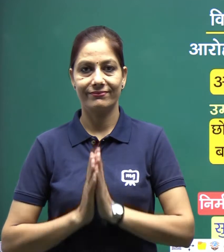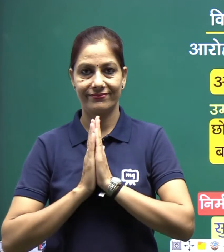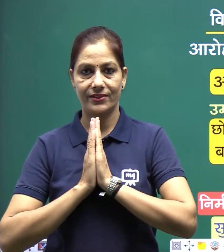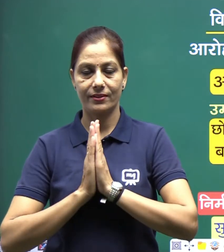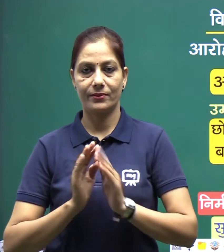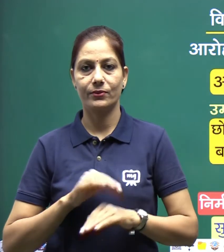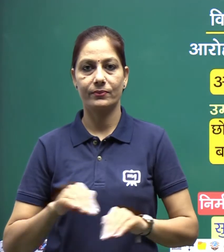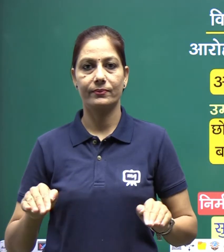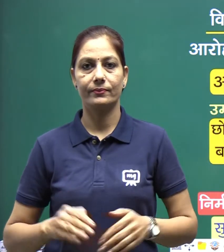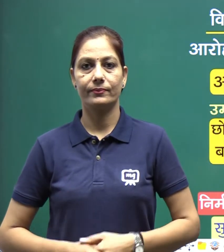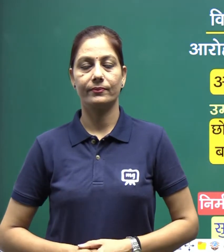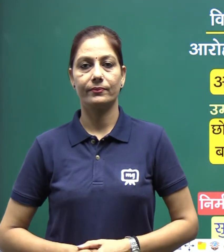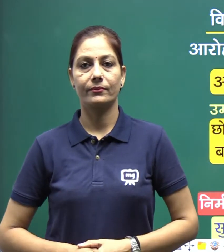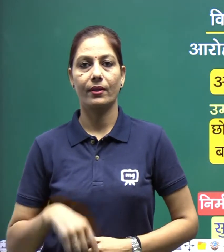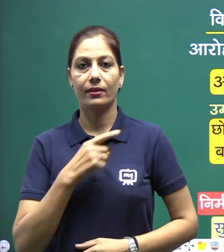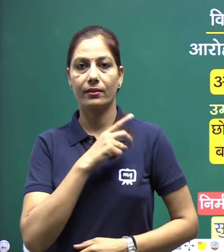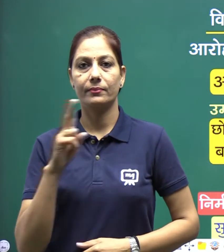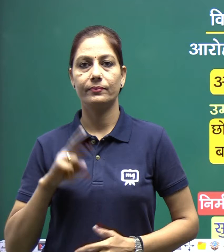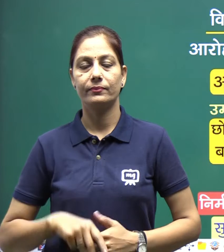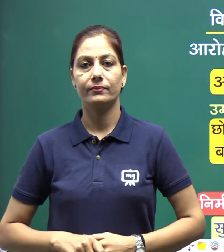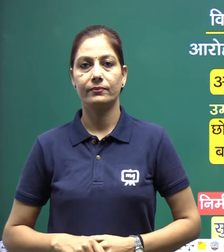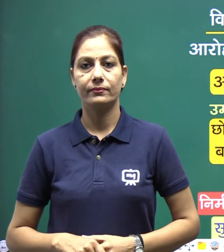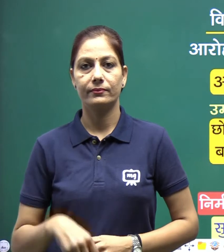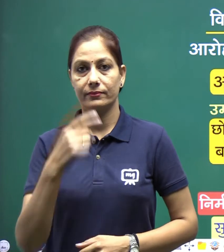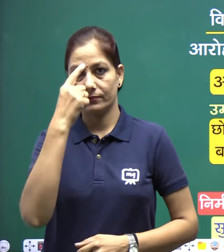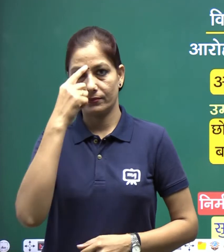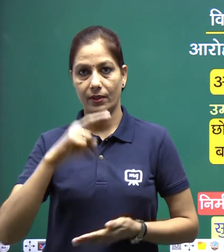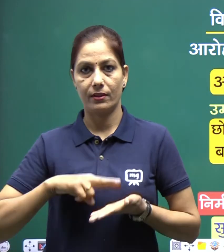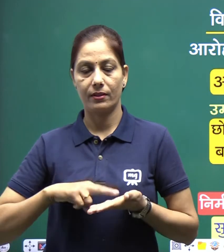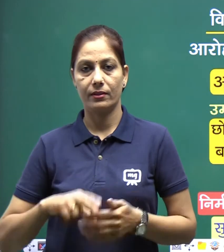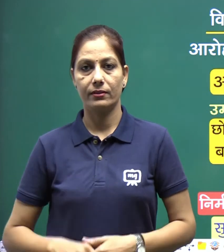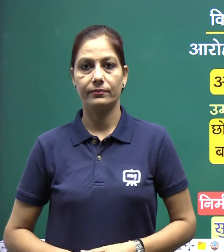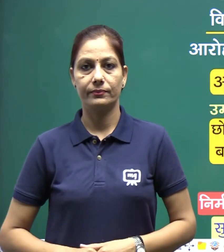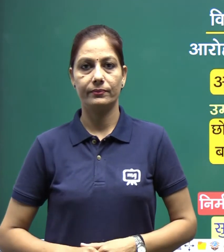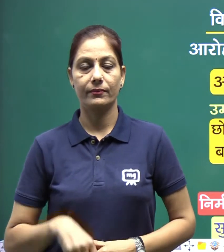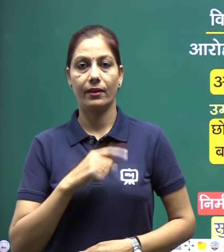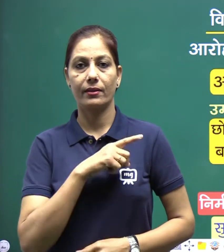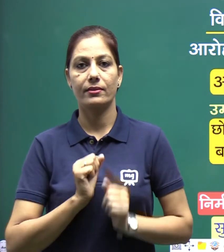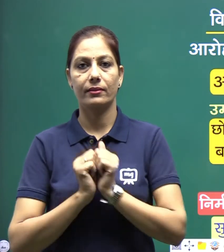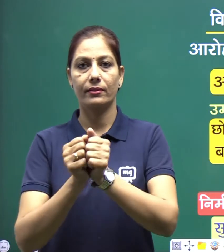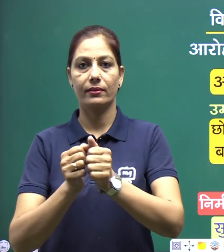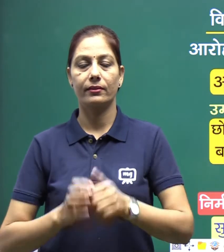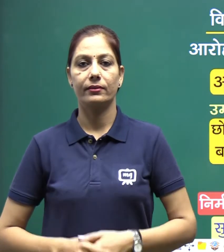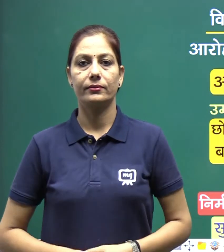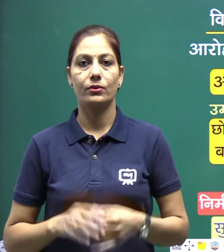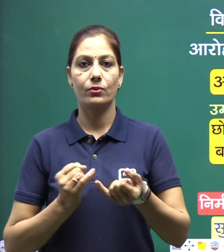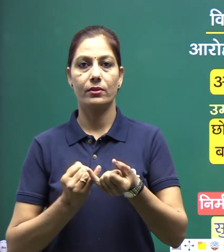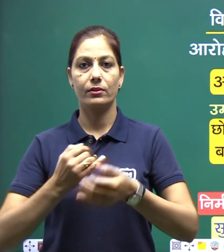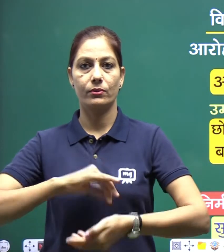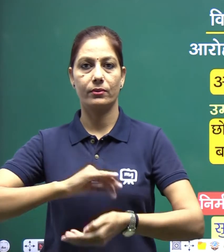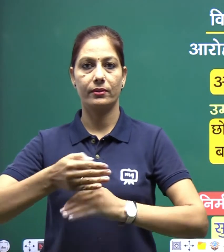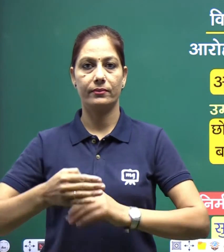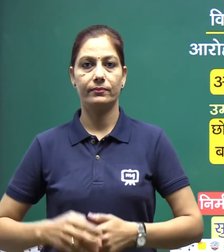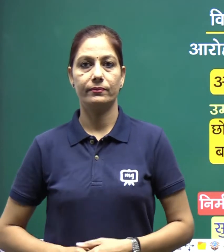नमस्कार बच्चों, मेरा नाम निर्मल कुमार गुप्ता। मेरे साथ हैं सुशीला